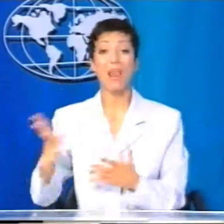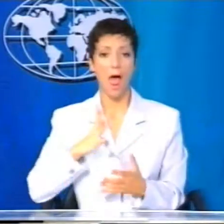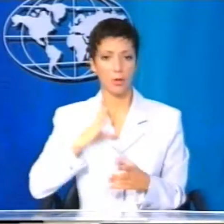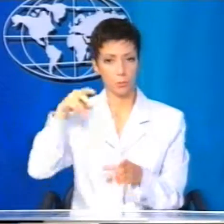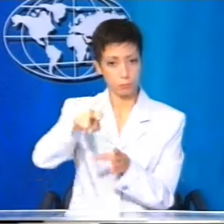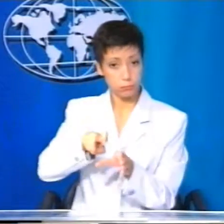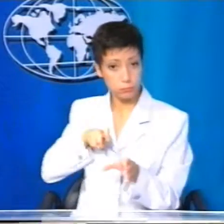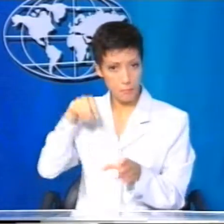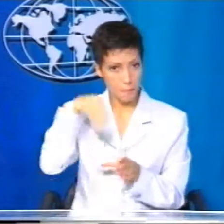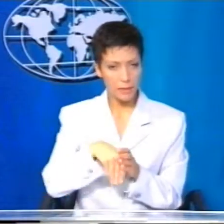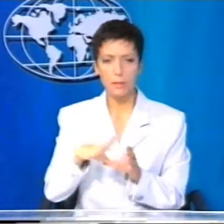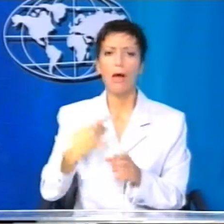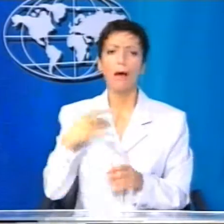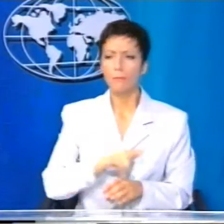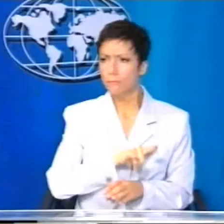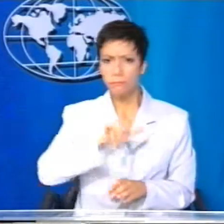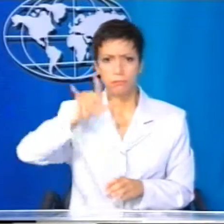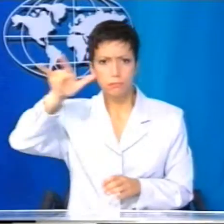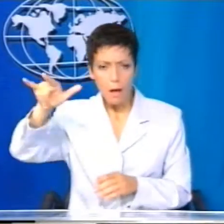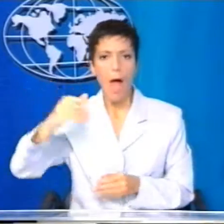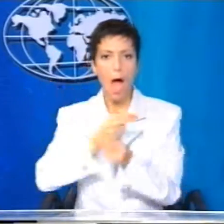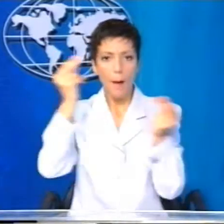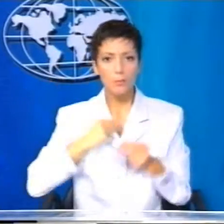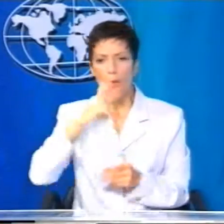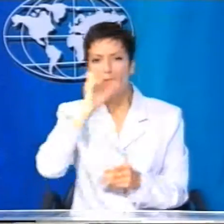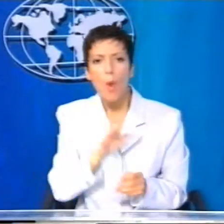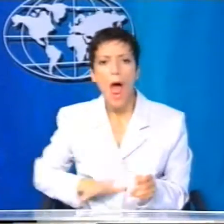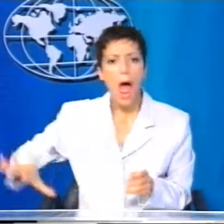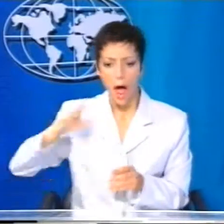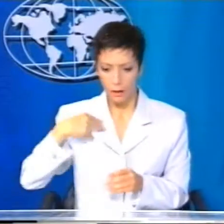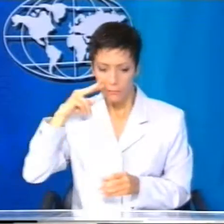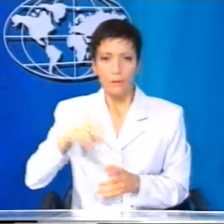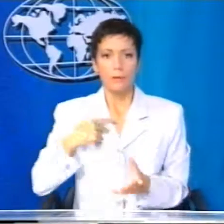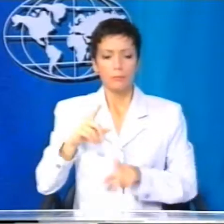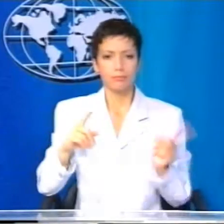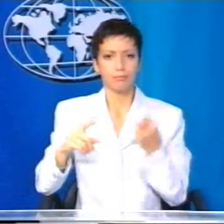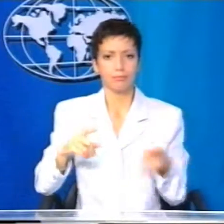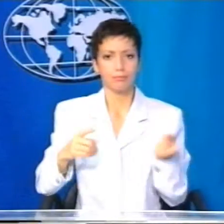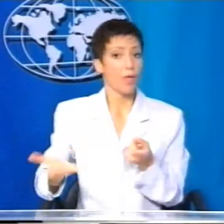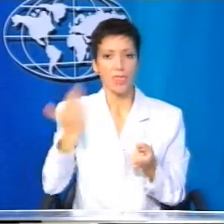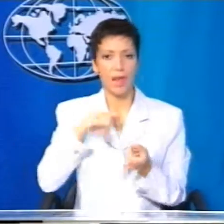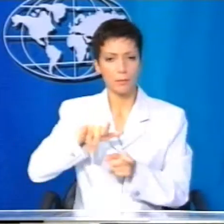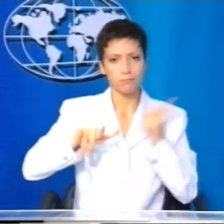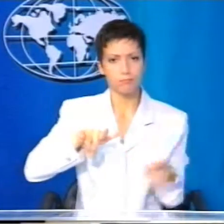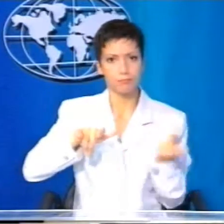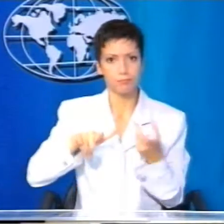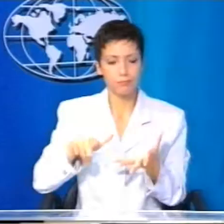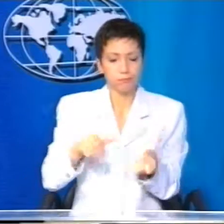εναέριο χώρο της Βουλγαρίας, διαπίστωσε πρόβλημα στον ένα κινητήρα, με αποτέλεσμα να θέσει το αεροπλάνο σε κατάσταση κινδύνου και να